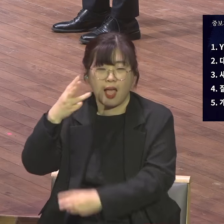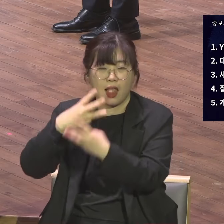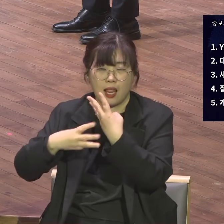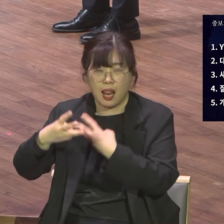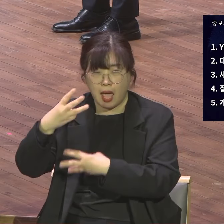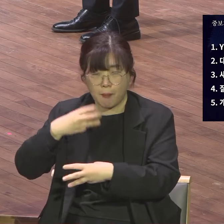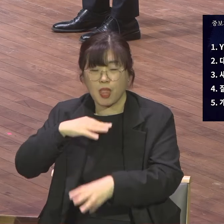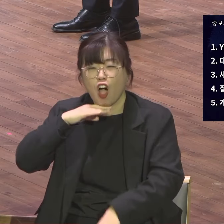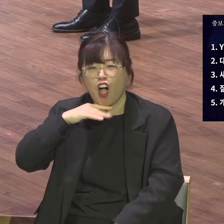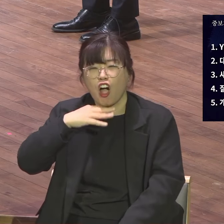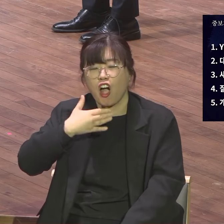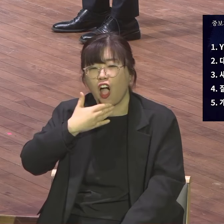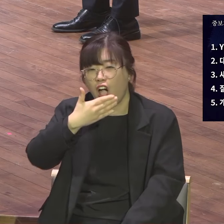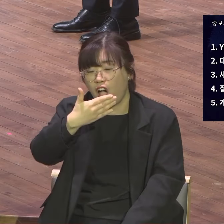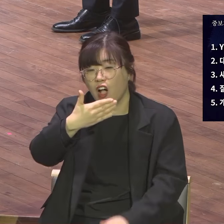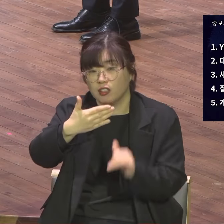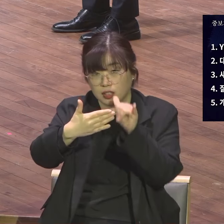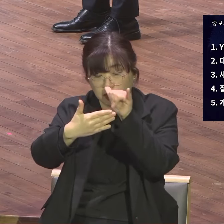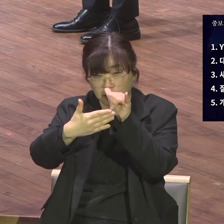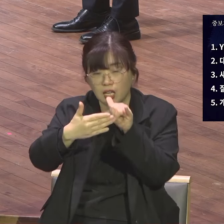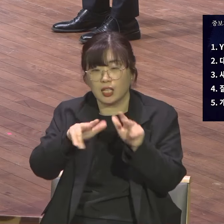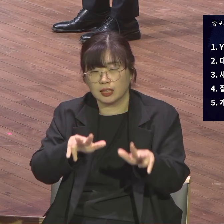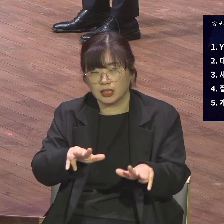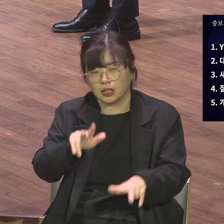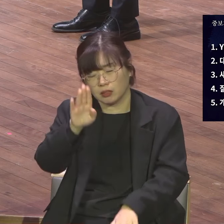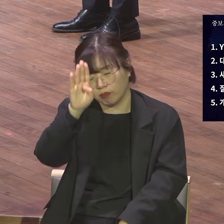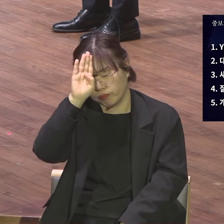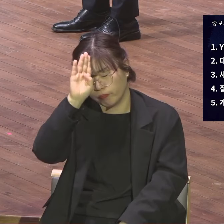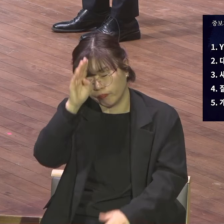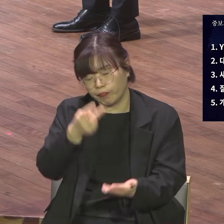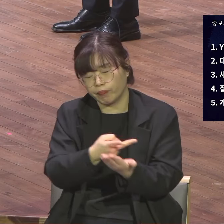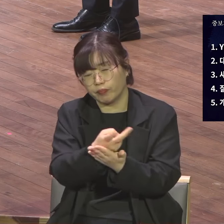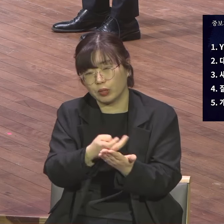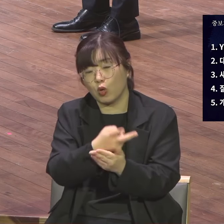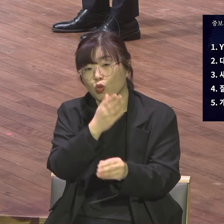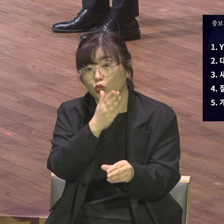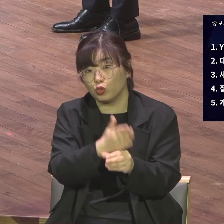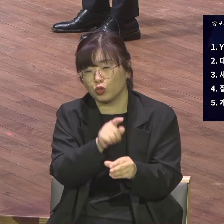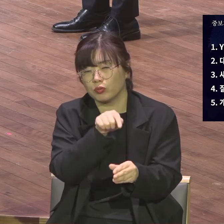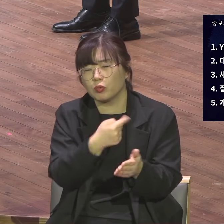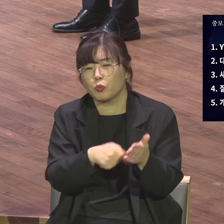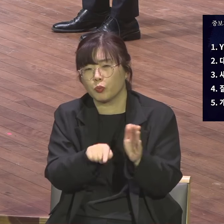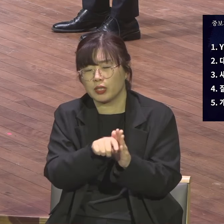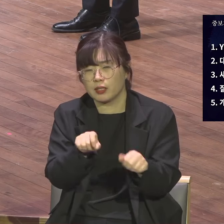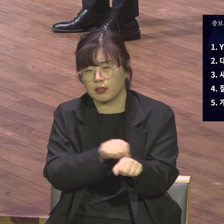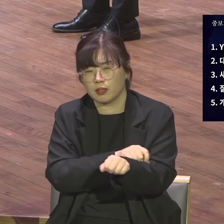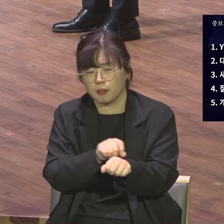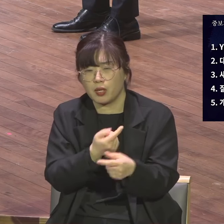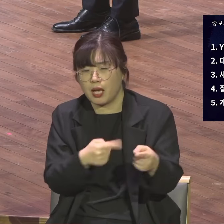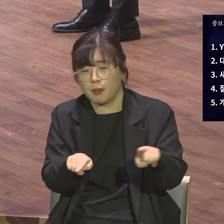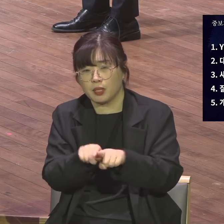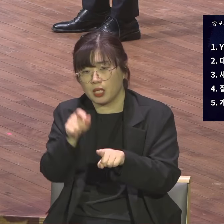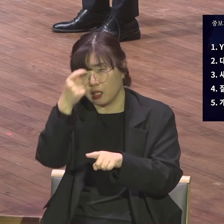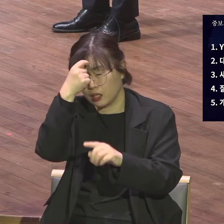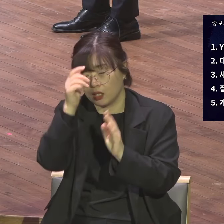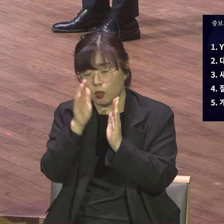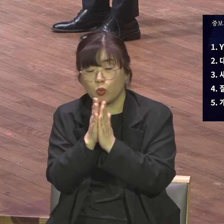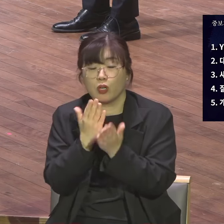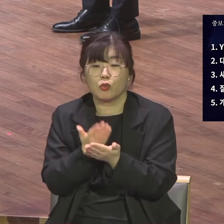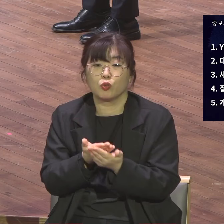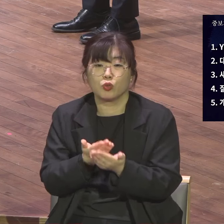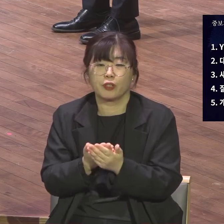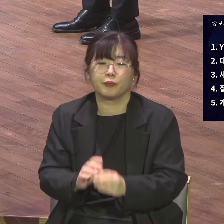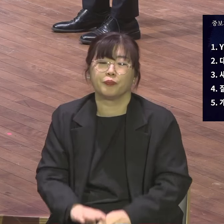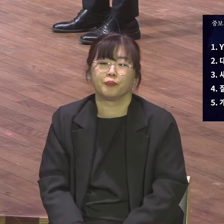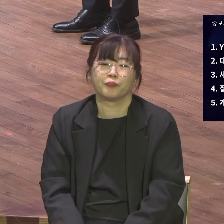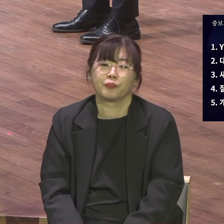구축하게 하시고 기도와 믿음의 장막타를 넓히며 치유의 증인, 회복의 증인, 말씀 성취에 할 말 있는 증인 되게 하여